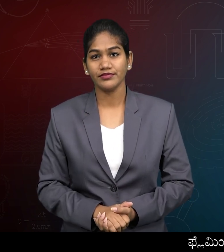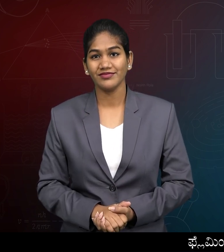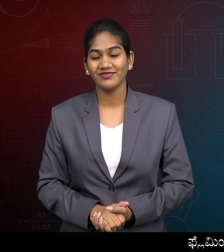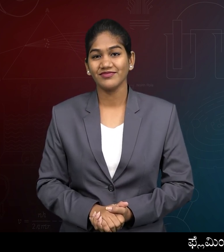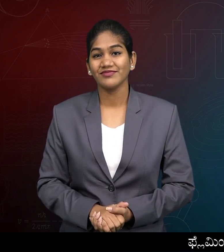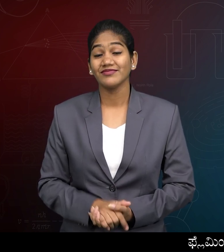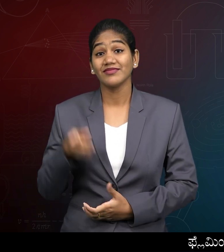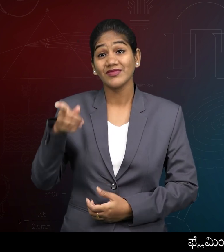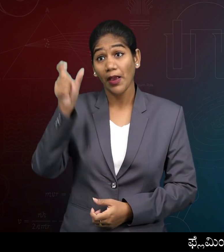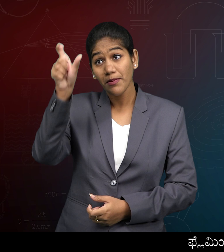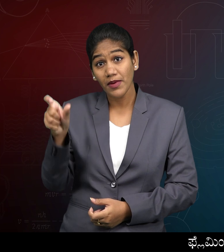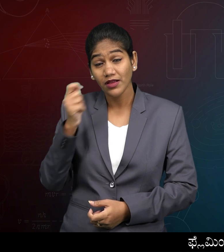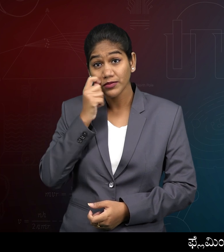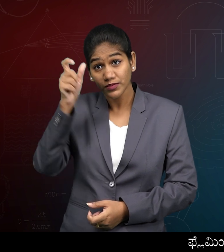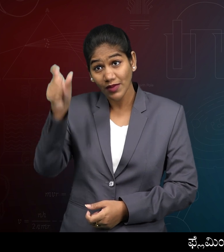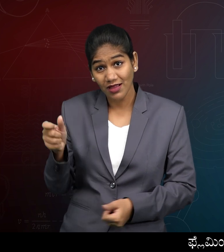ಫ್ಲೆಮಿಂಗ್ನ ಬಲಗೈ ನಿಯಮ.